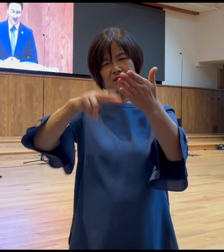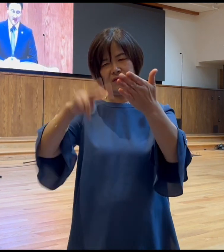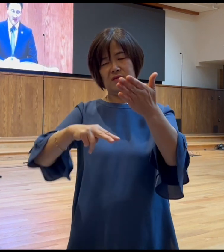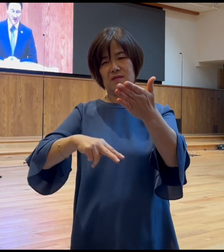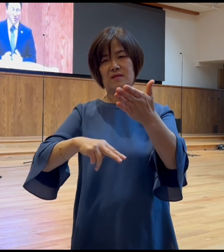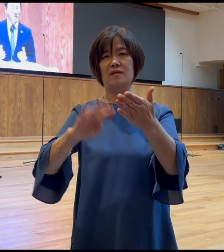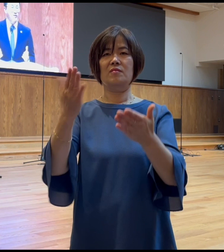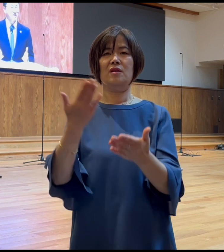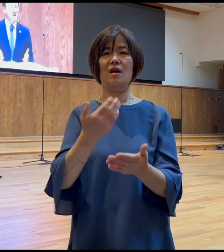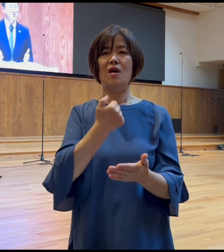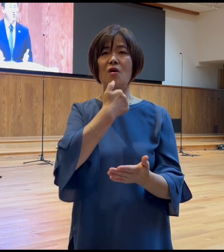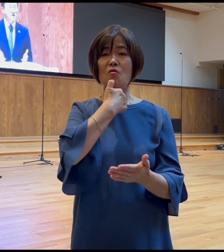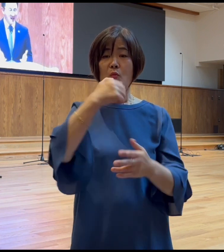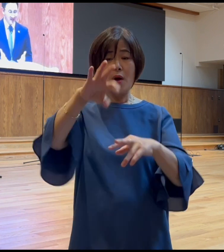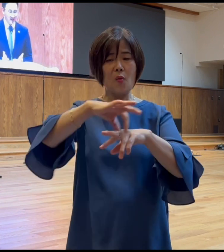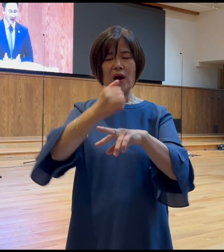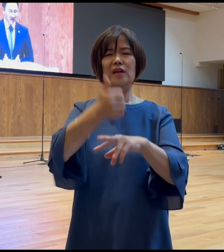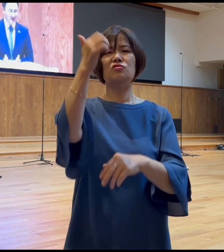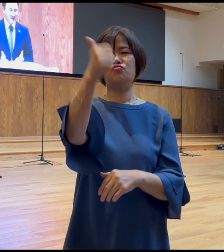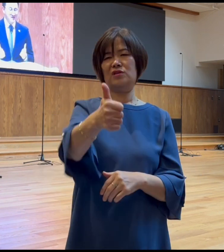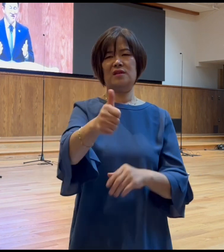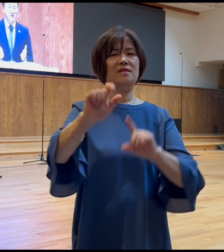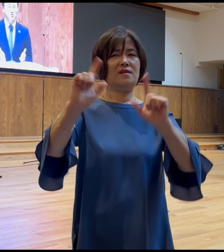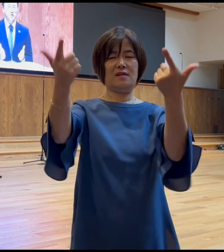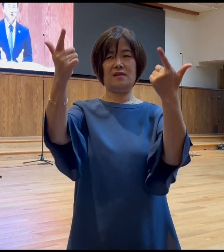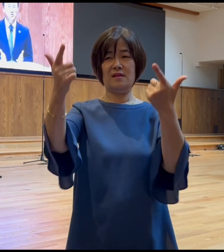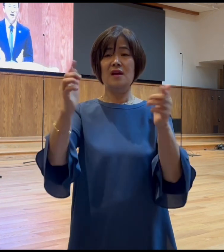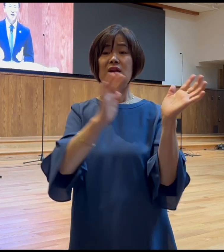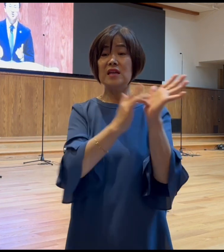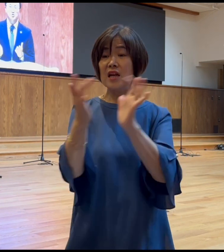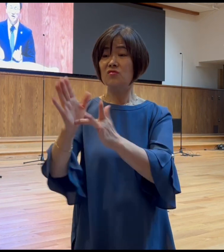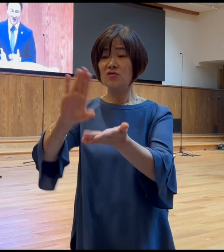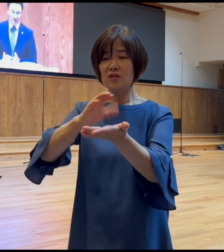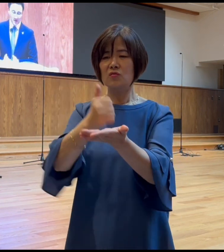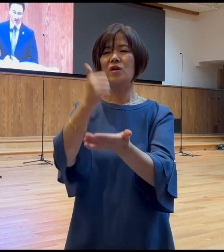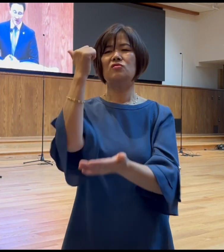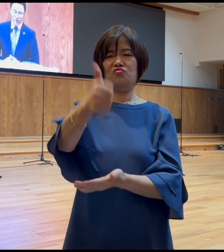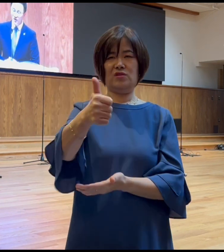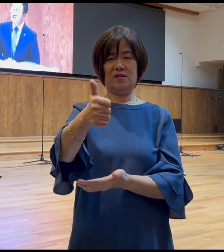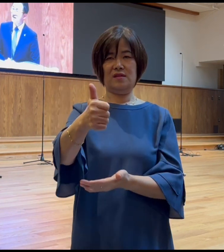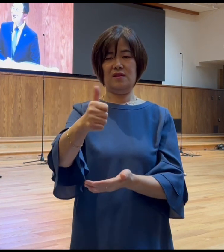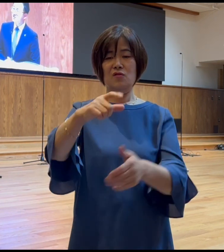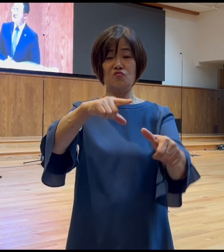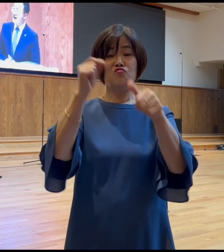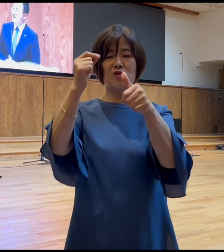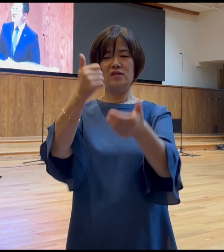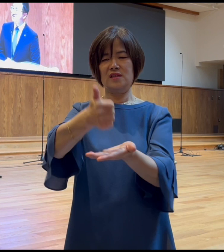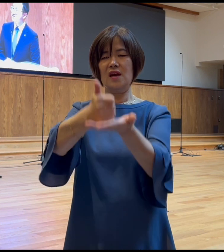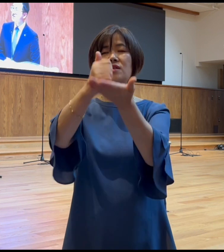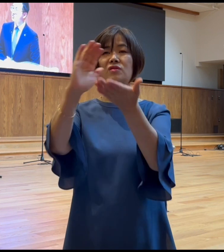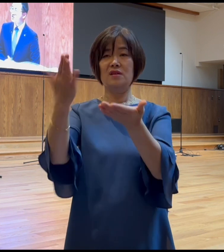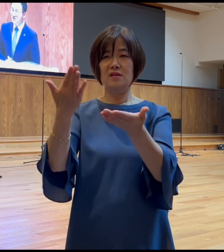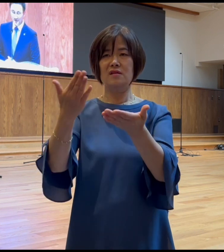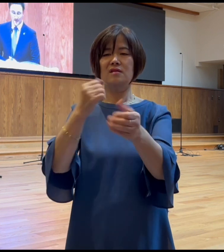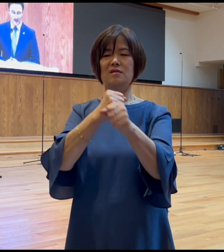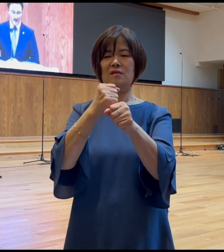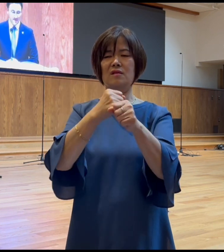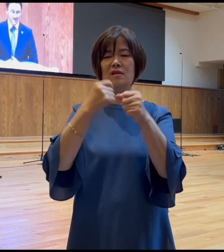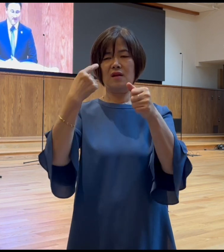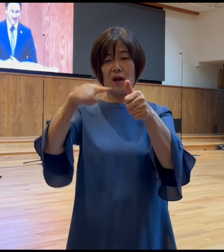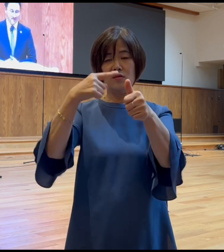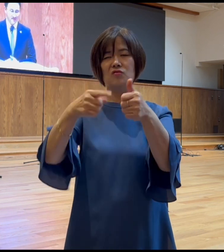로마 황제가 주인이 아니라 예수 그리스도가 주인이며 구원자라는 것을 알리는